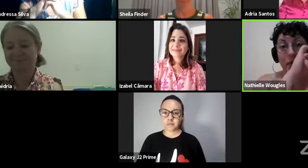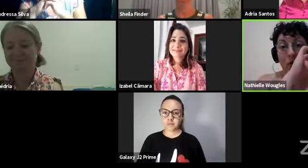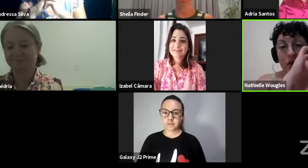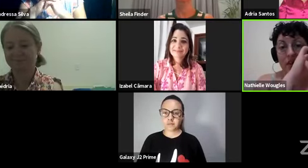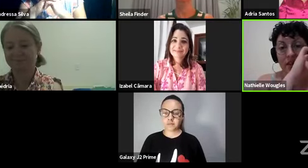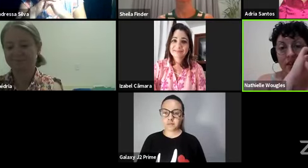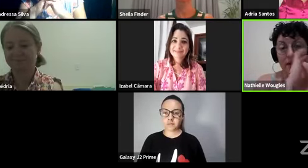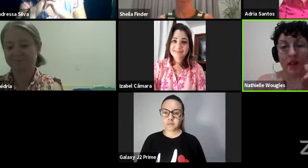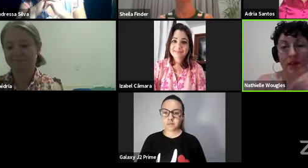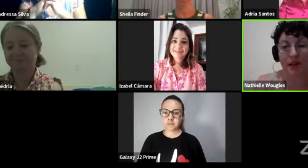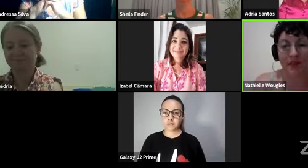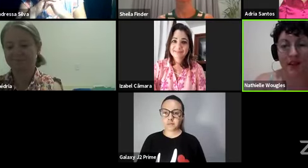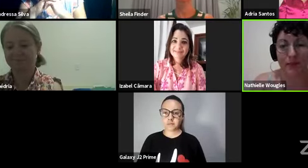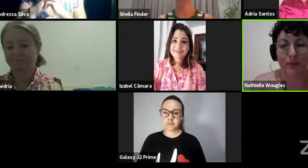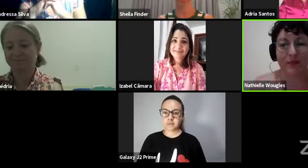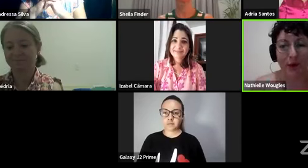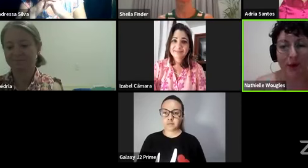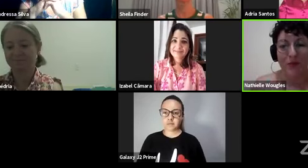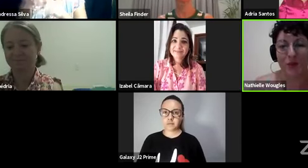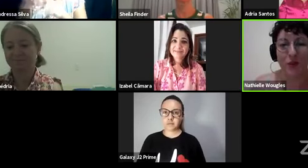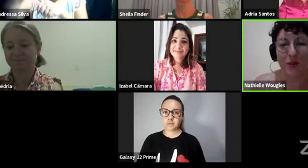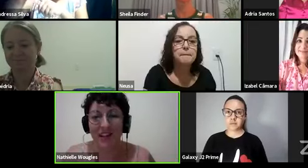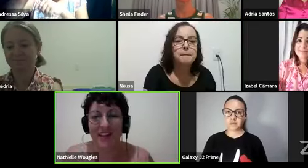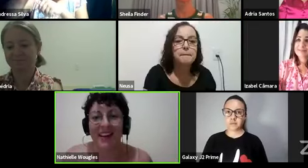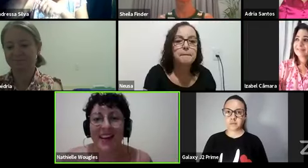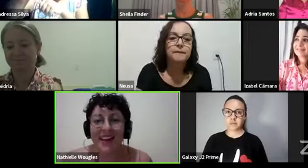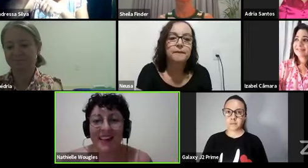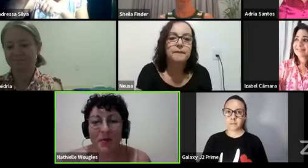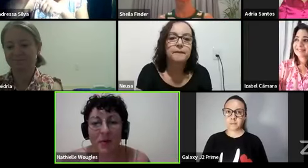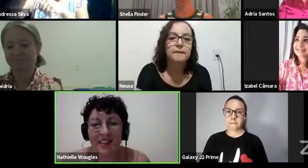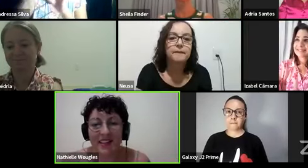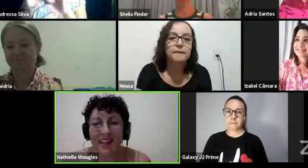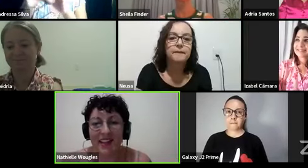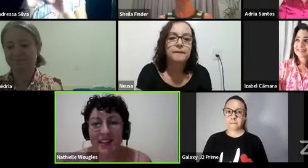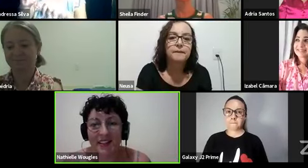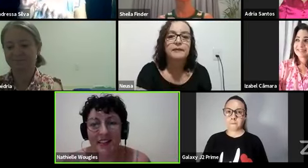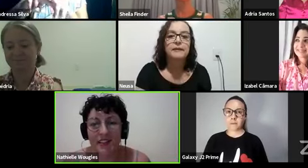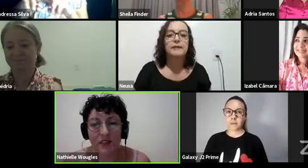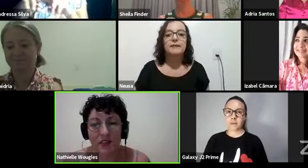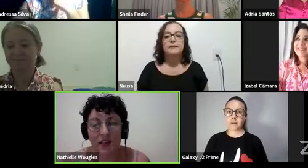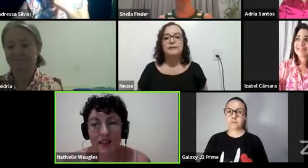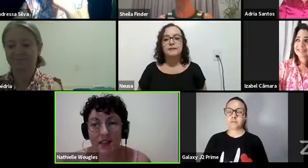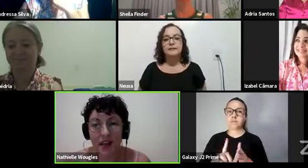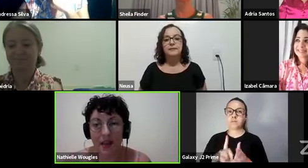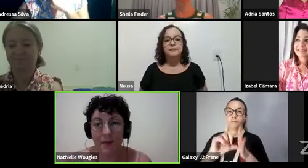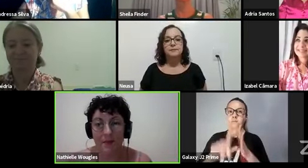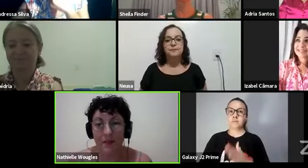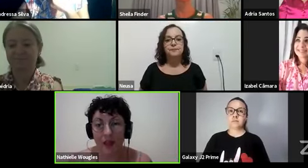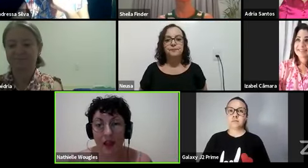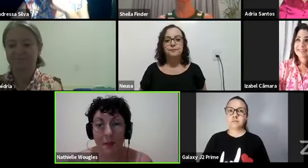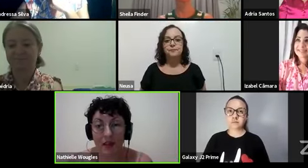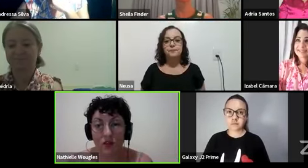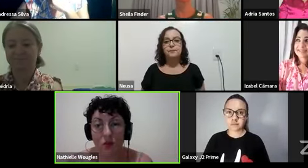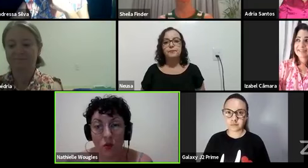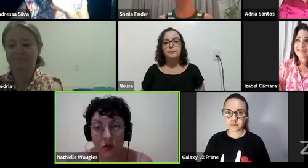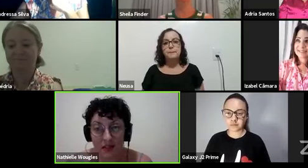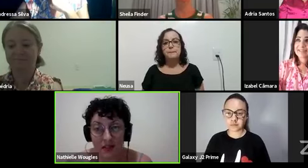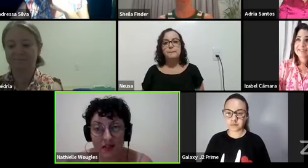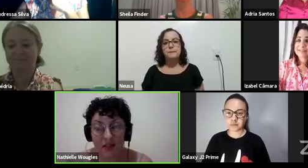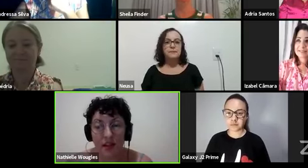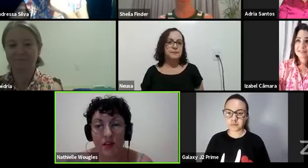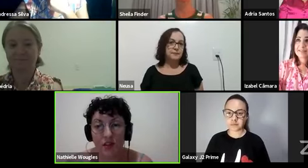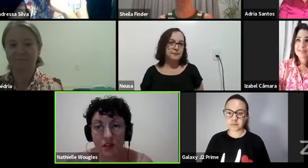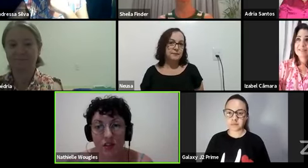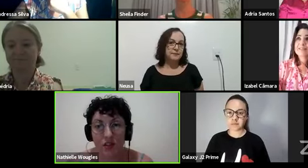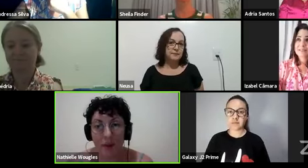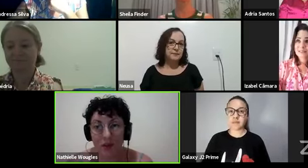Mas depois, Andressa, desculpa, Jaque, depois, Andressa, se você quiser falar mais